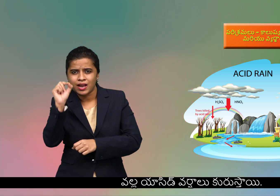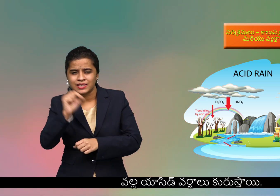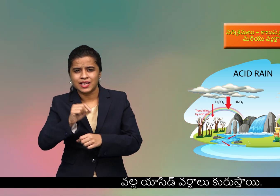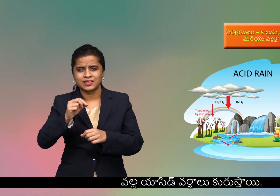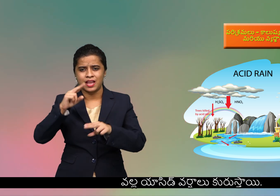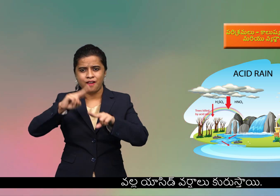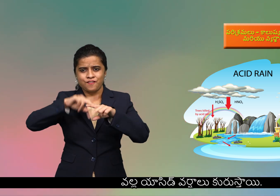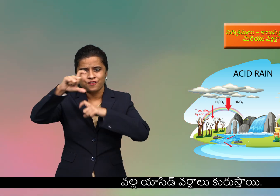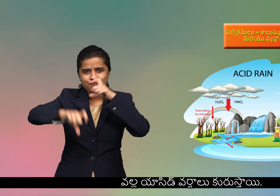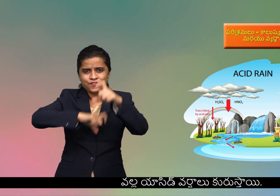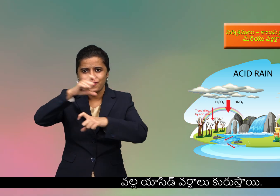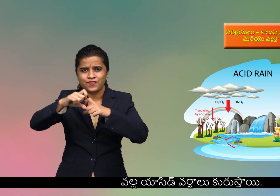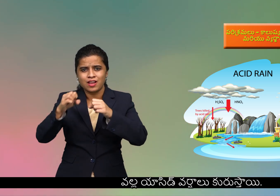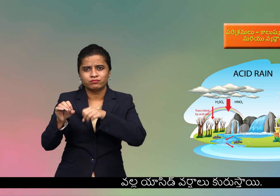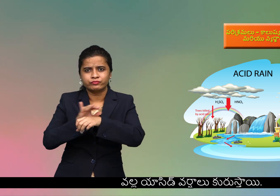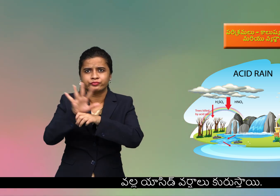వర్షాలు కురుస్తాయి.